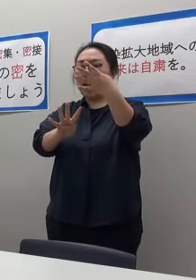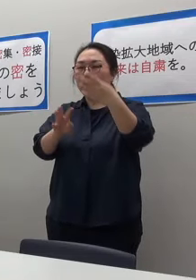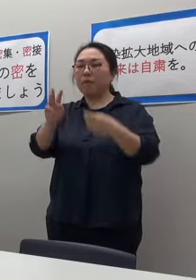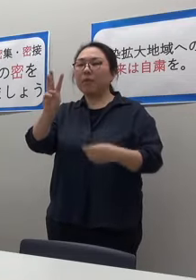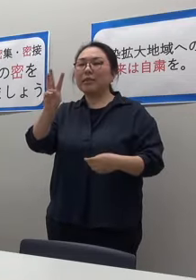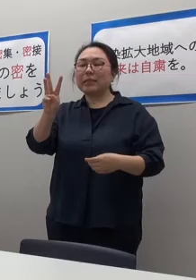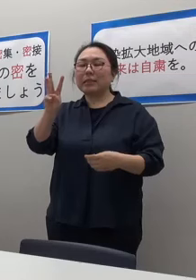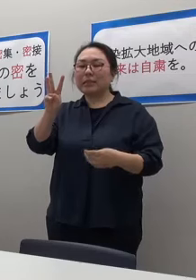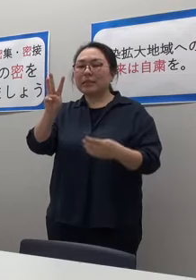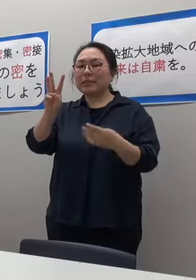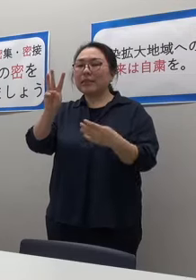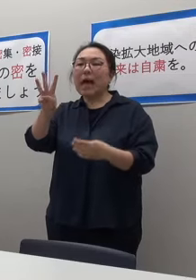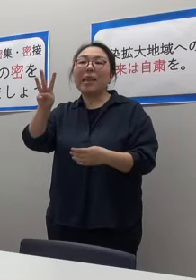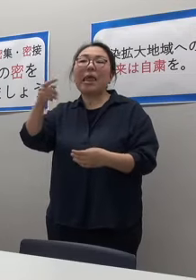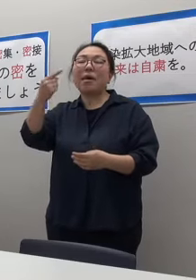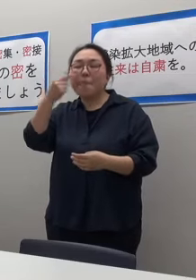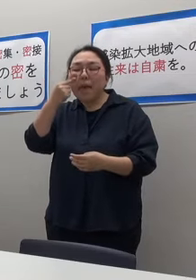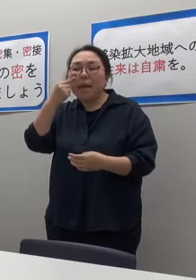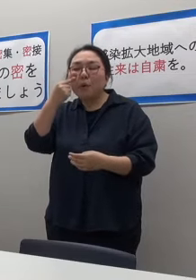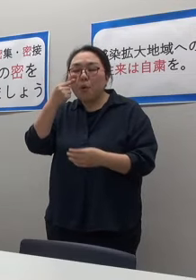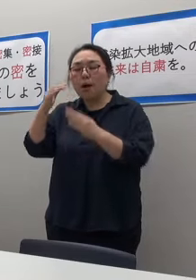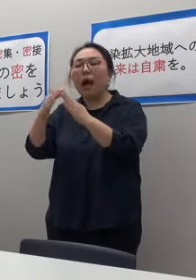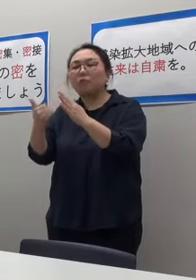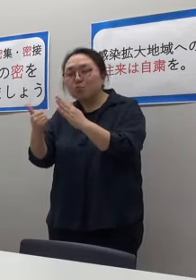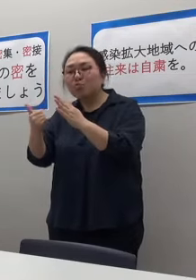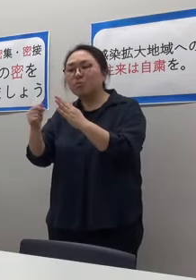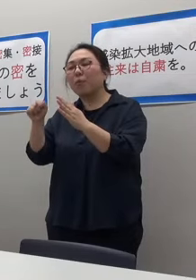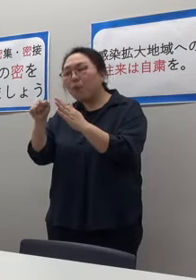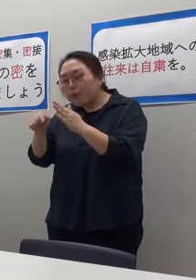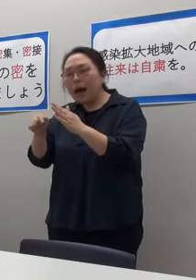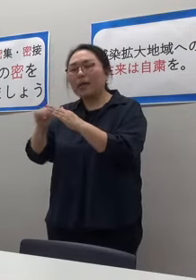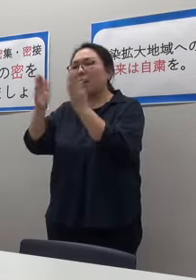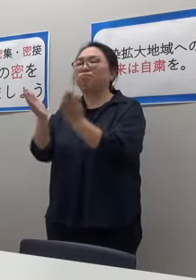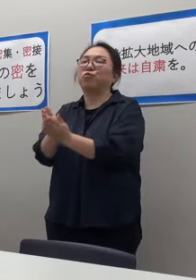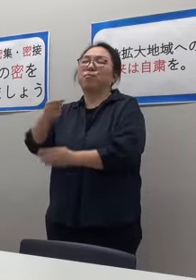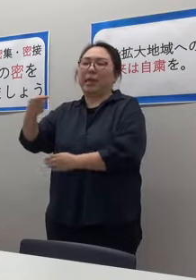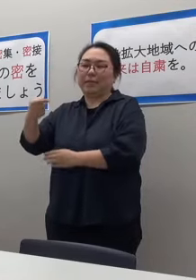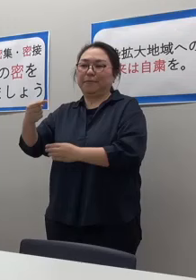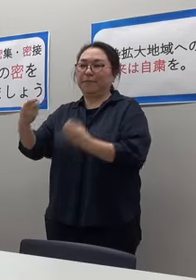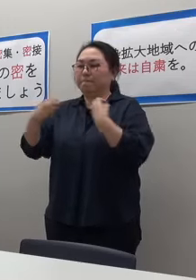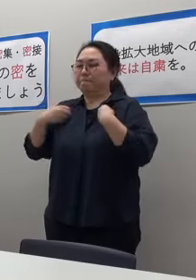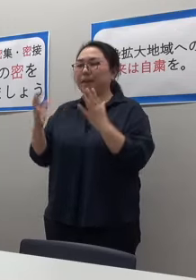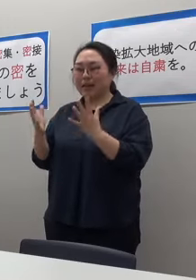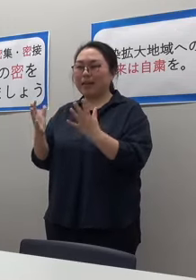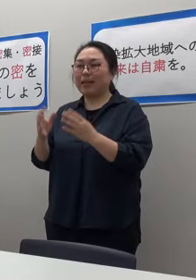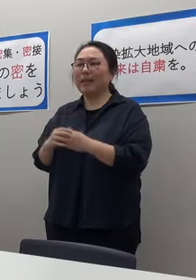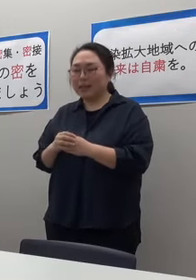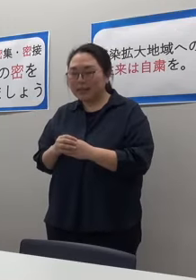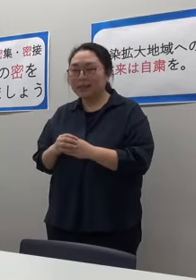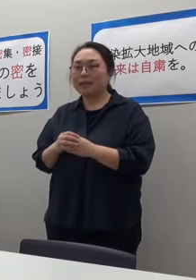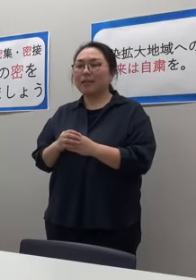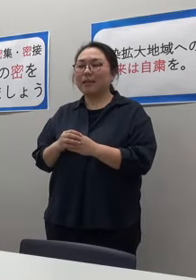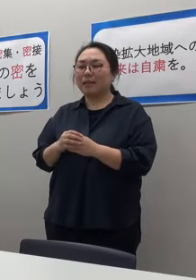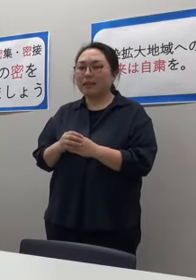ございました。で、その32件のうち12件につきましては、この会社の方の濃